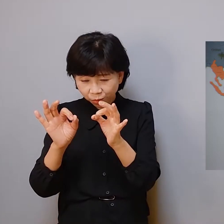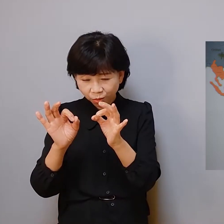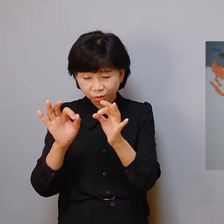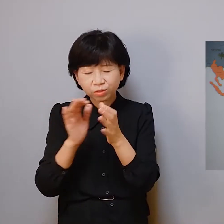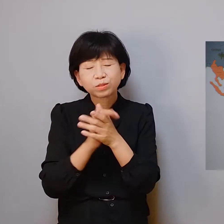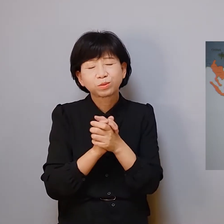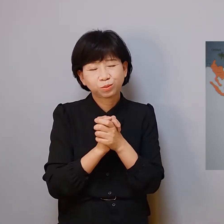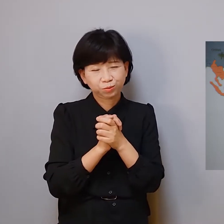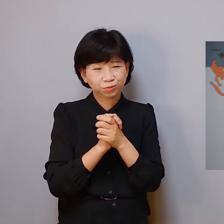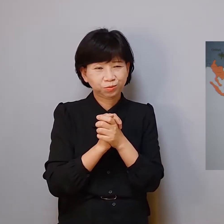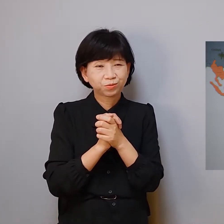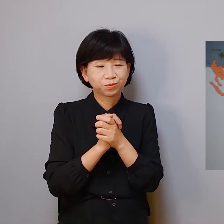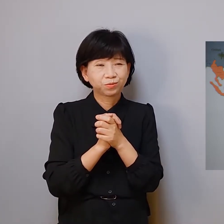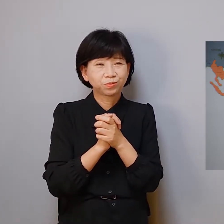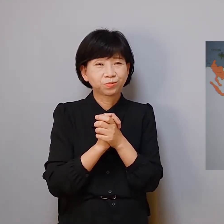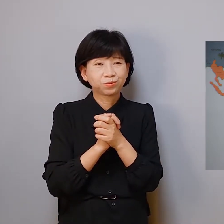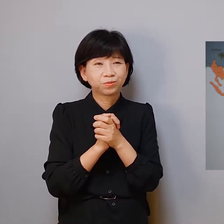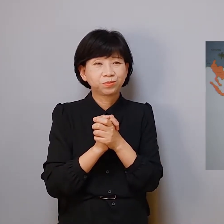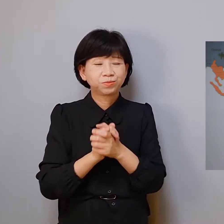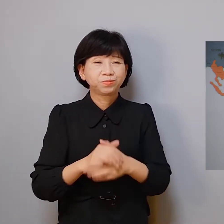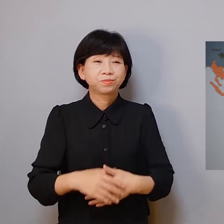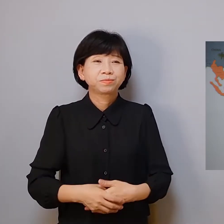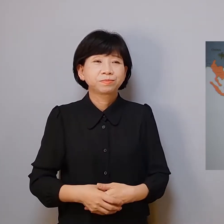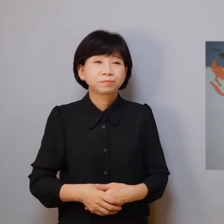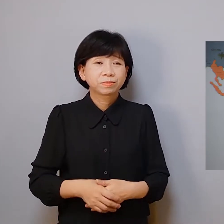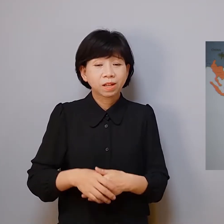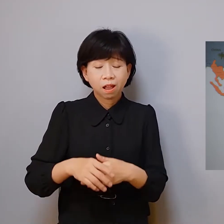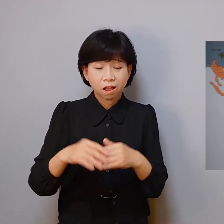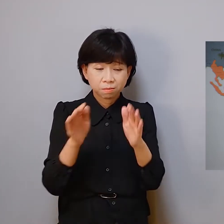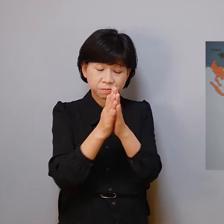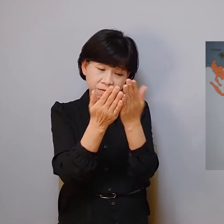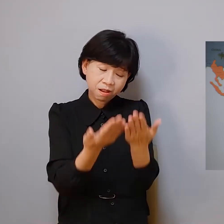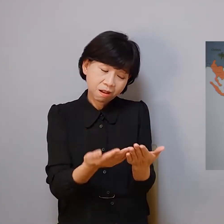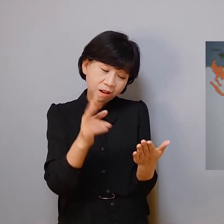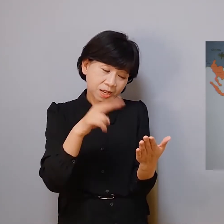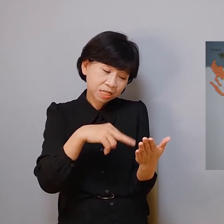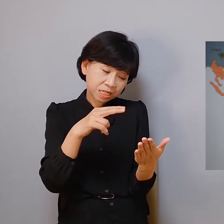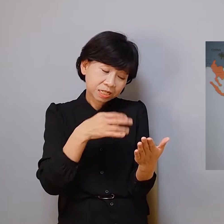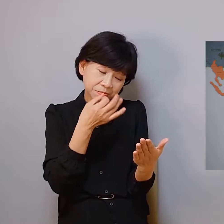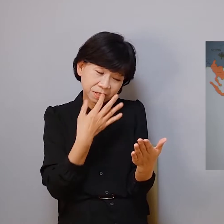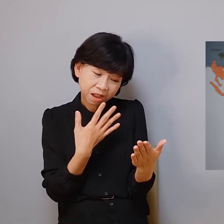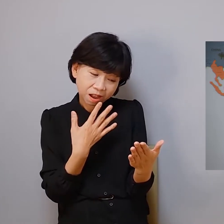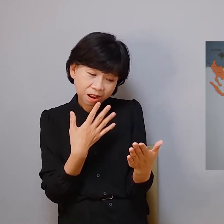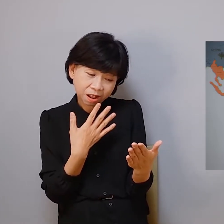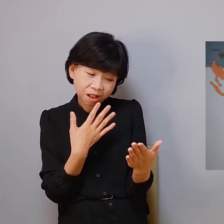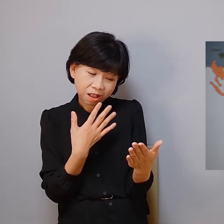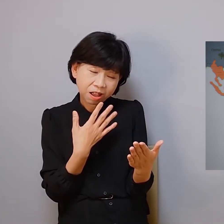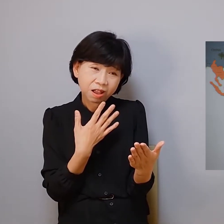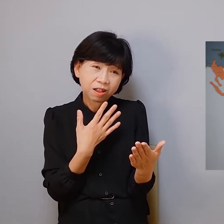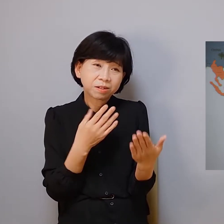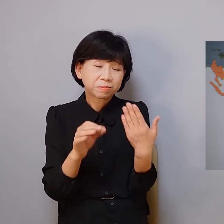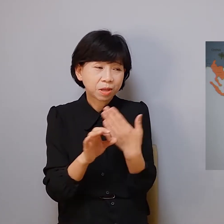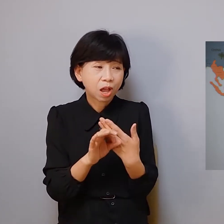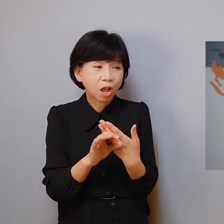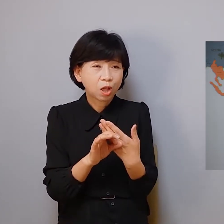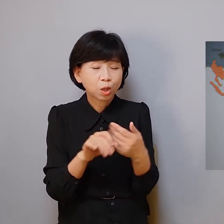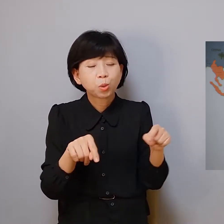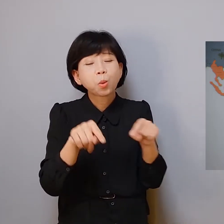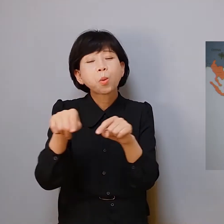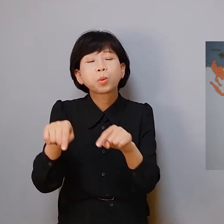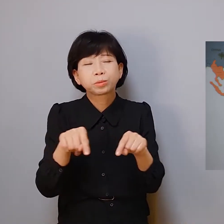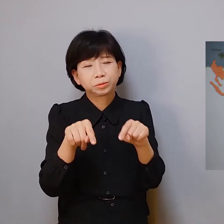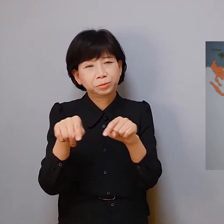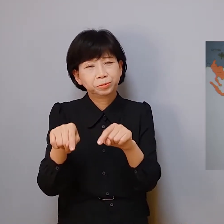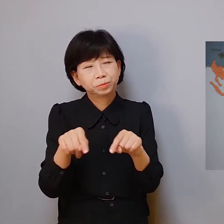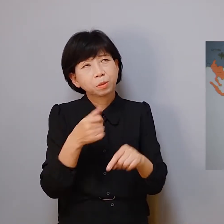기도해 주시면 좋겠고요. 이제 매번 이렇게 읽기가 힘드실 수도 있을 것 같아서 좀 녹음을 좀 했습니다.